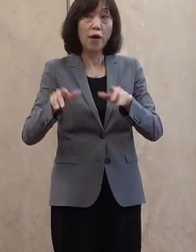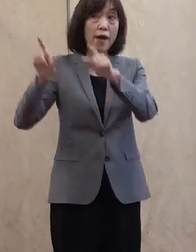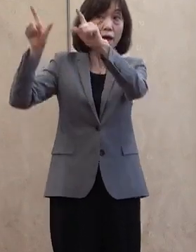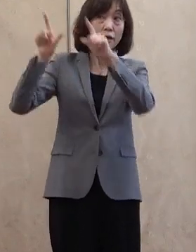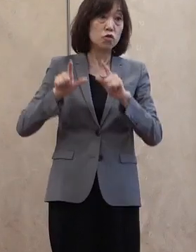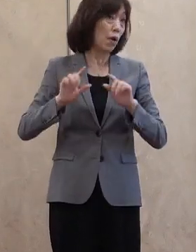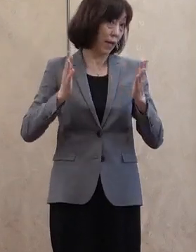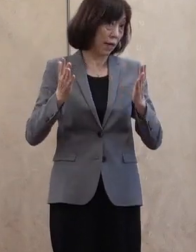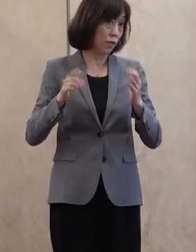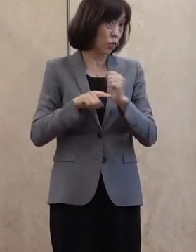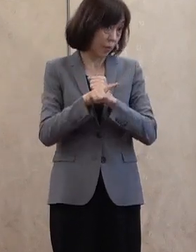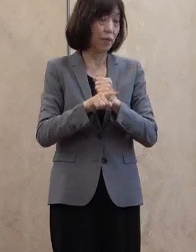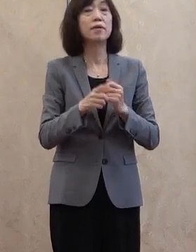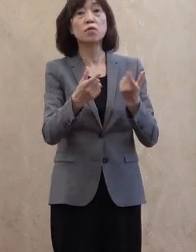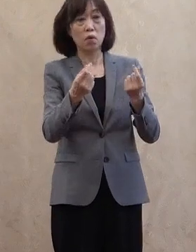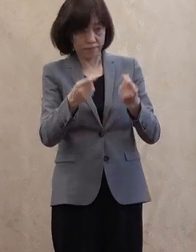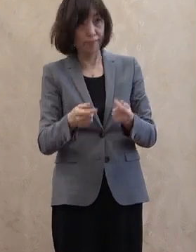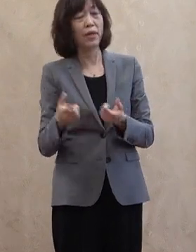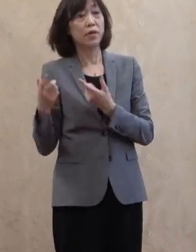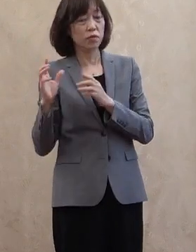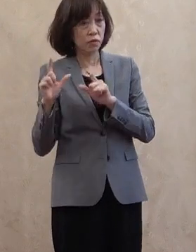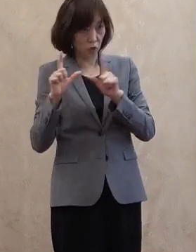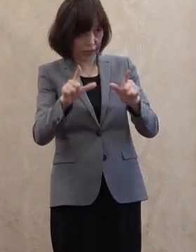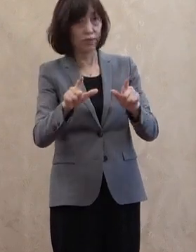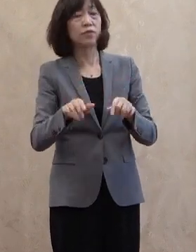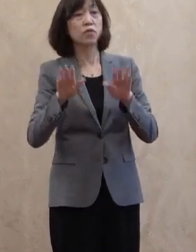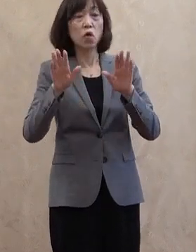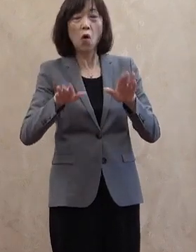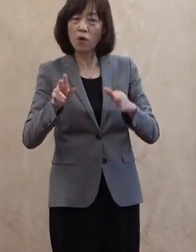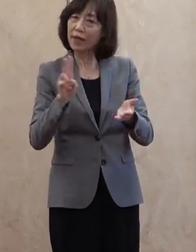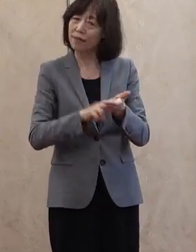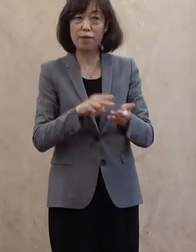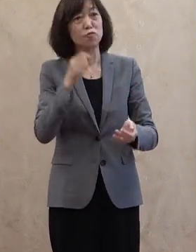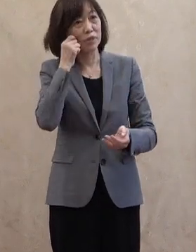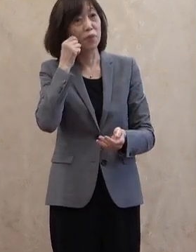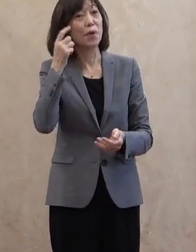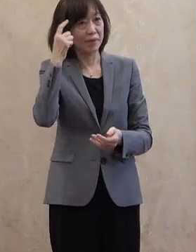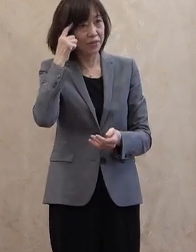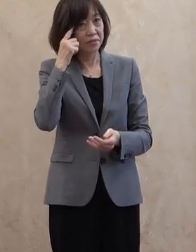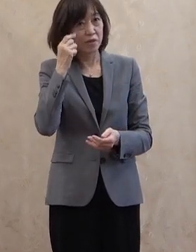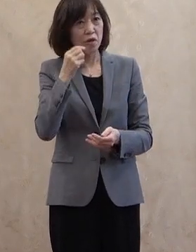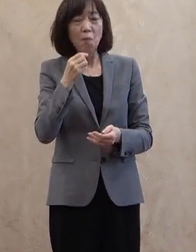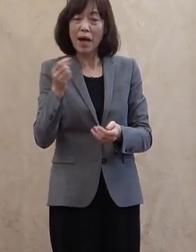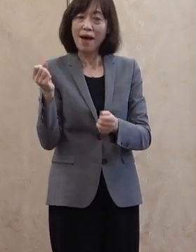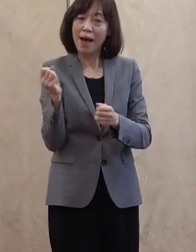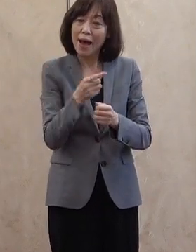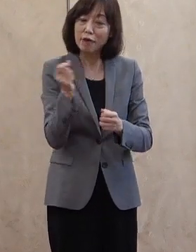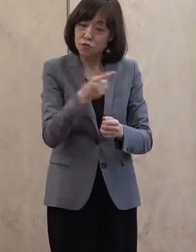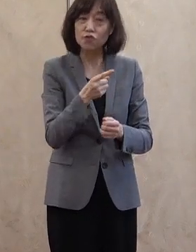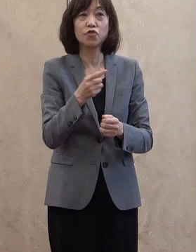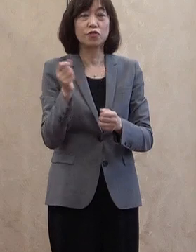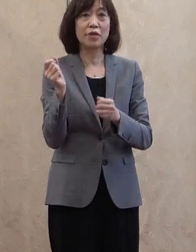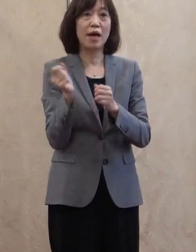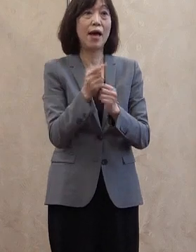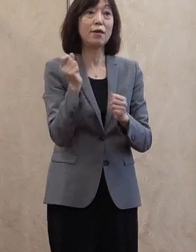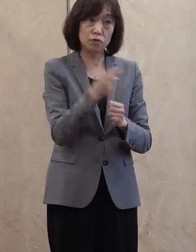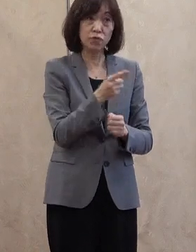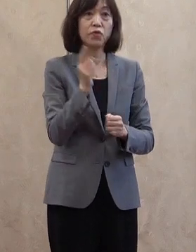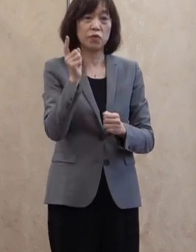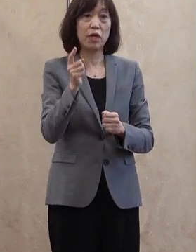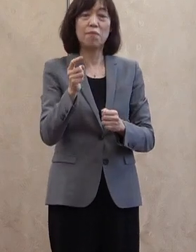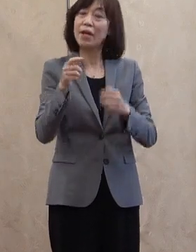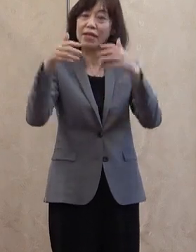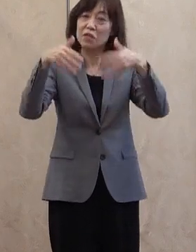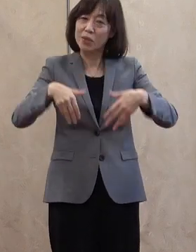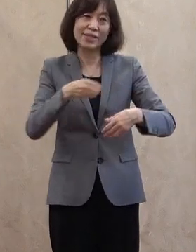ない ないと思いますね。今日中に決定できるものではないと思うので、まあ、できるだけ早く方針、まあ、最終的にはこれ組